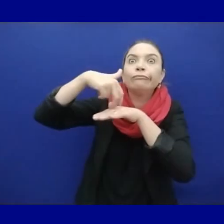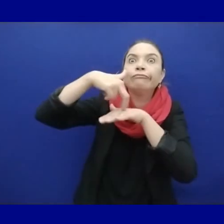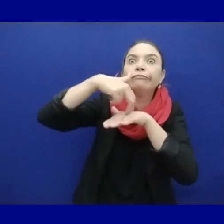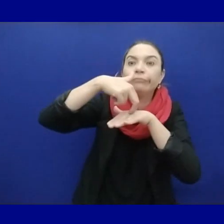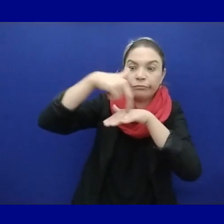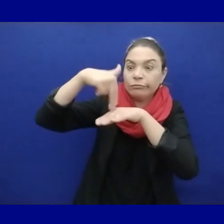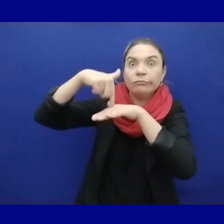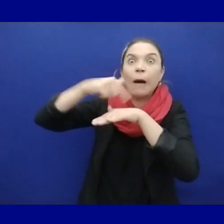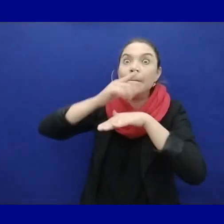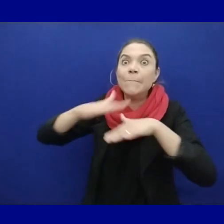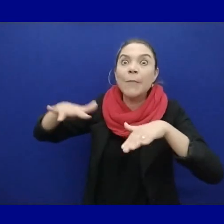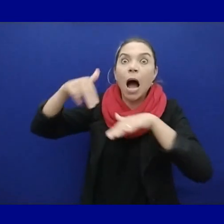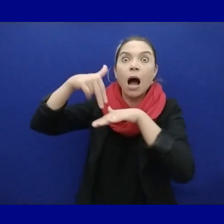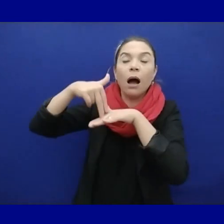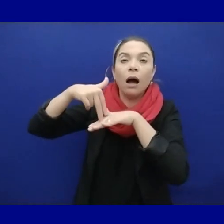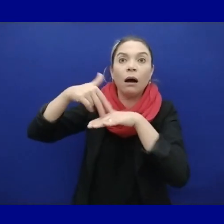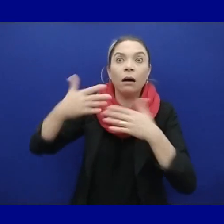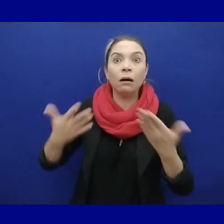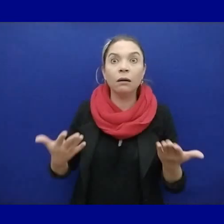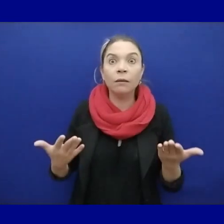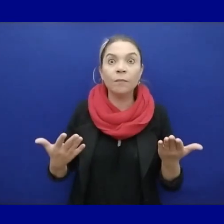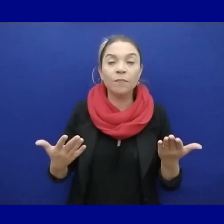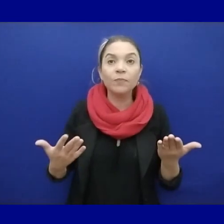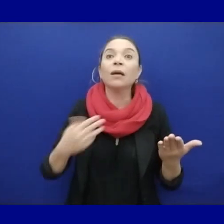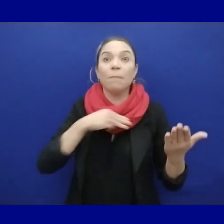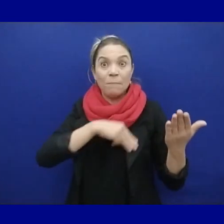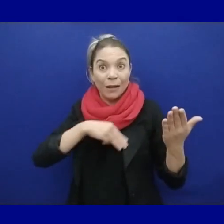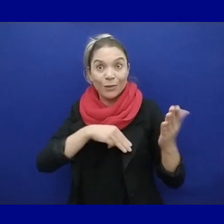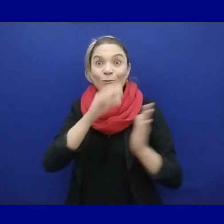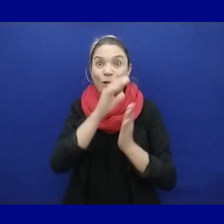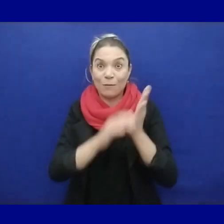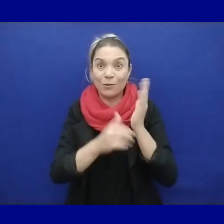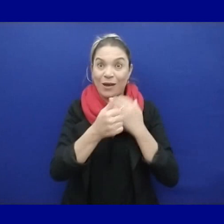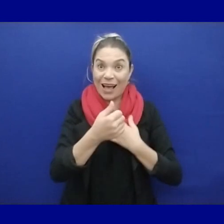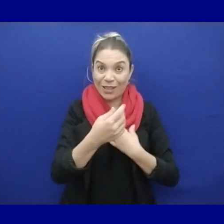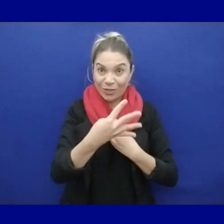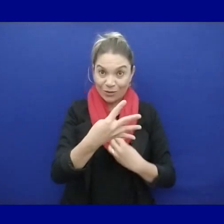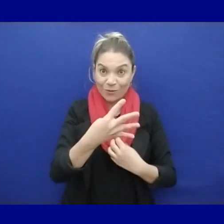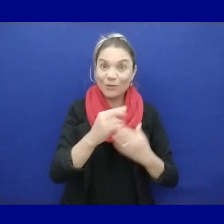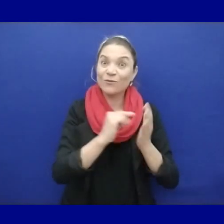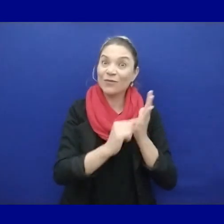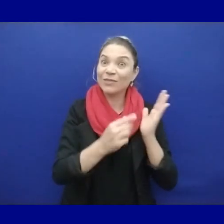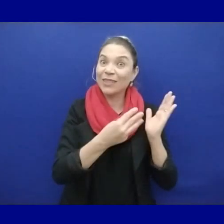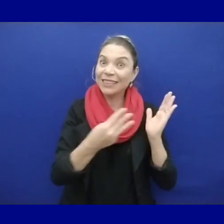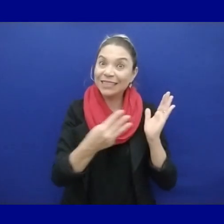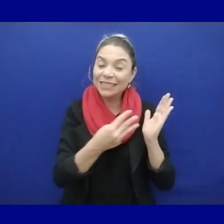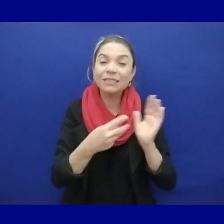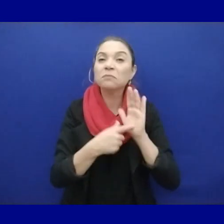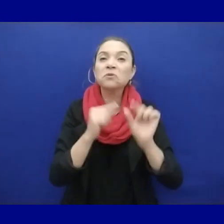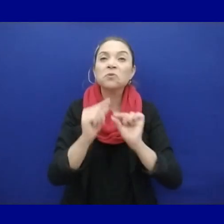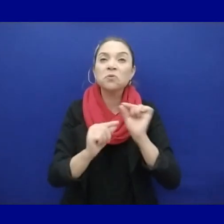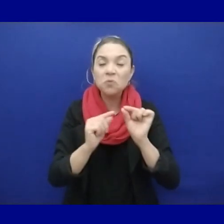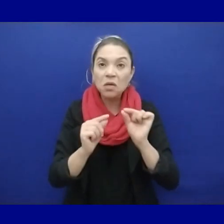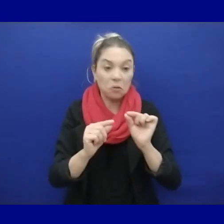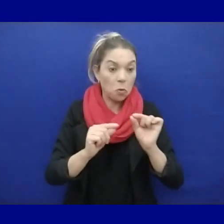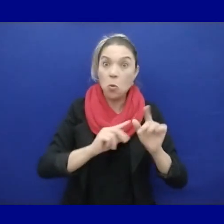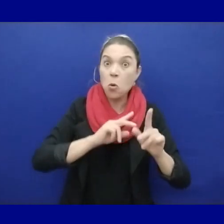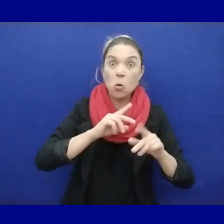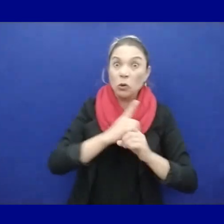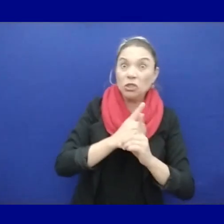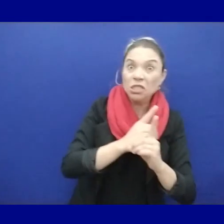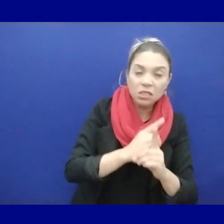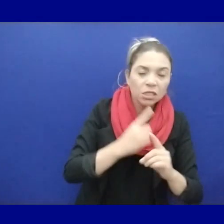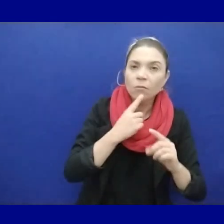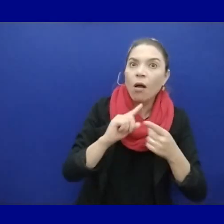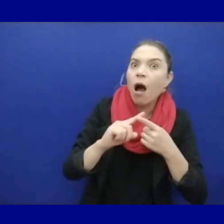que está no verso 33. Veja aí, Mateus 14, 33. Verdadeiramente